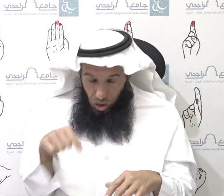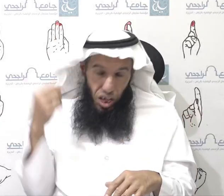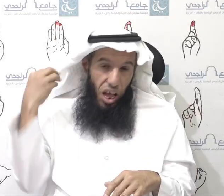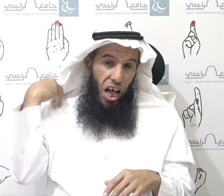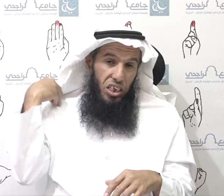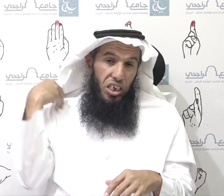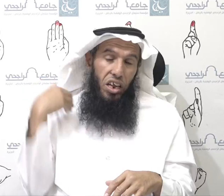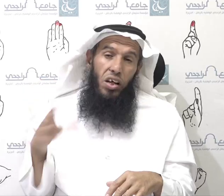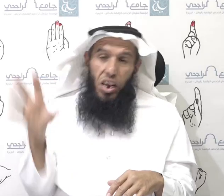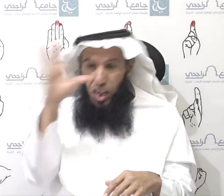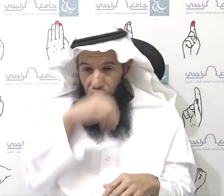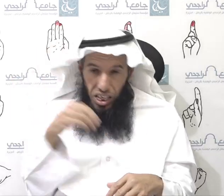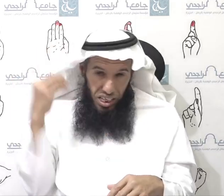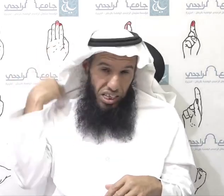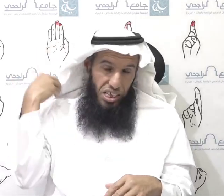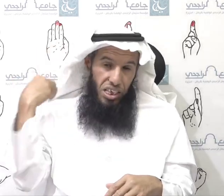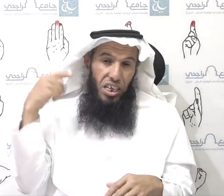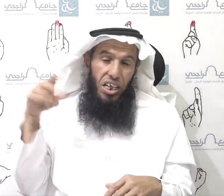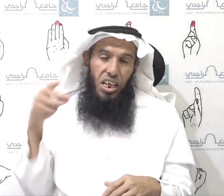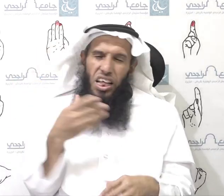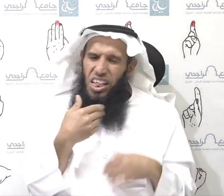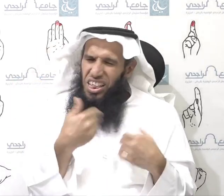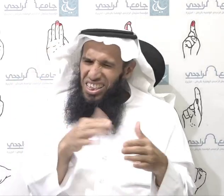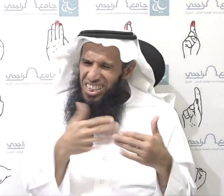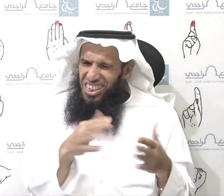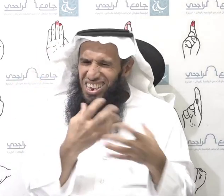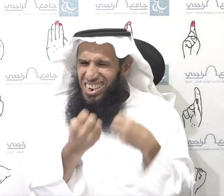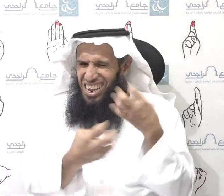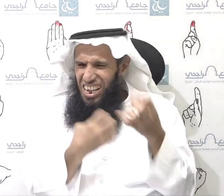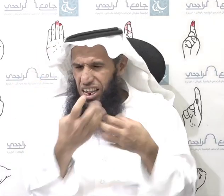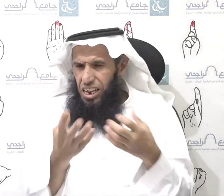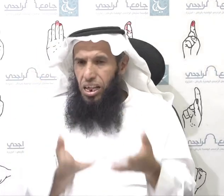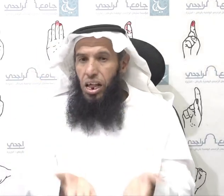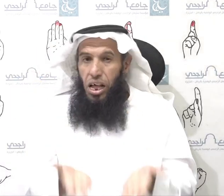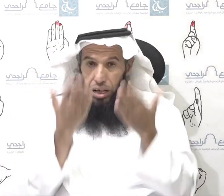وفي الآخرة حسنة وقنا عذاب النار. وأقم الصلاة إن الصلاة